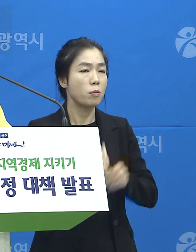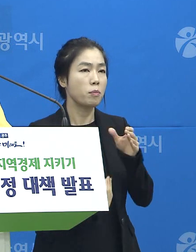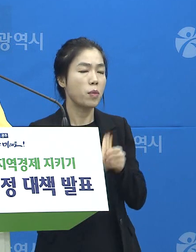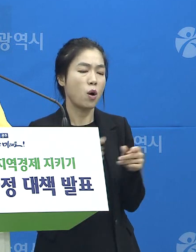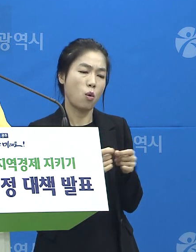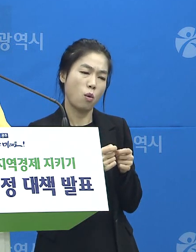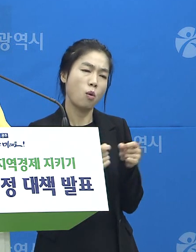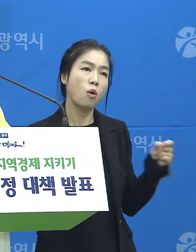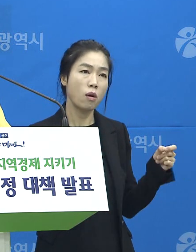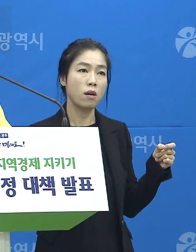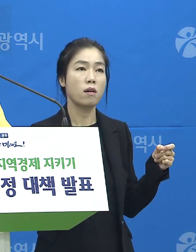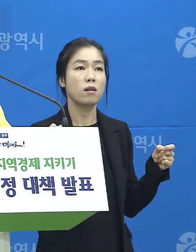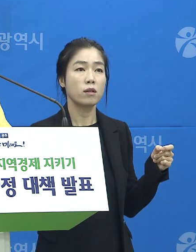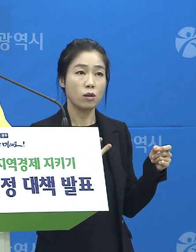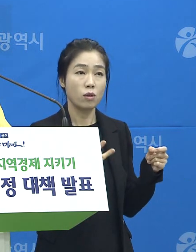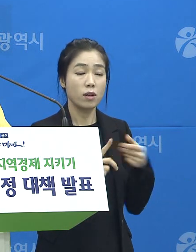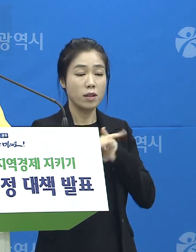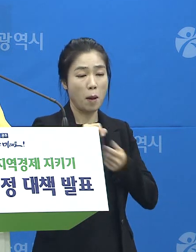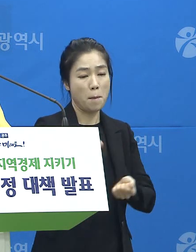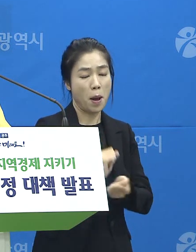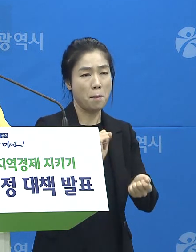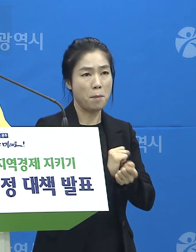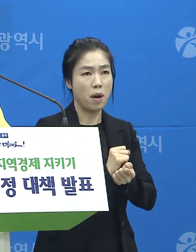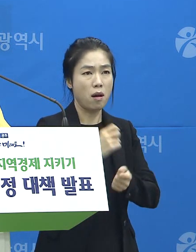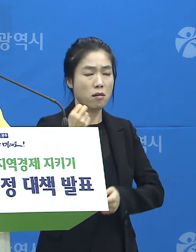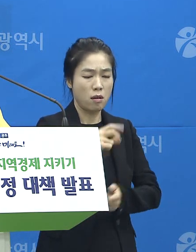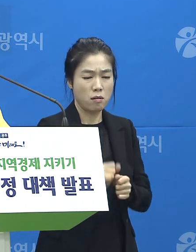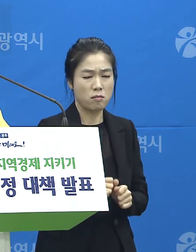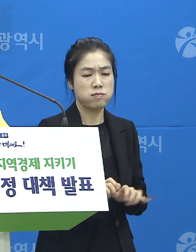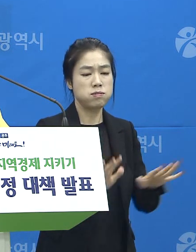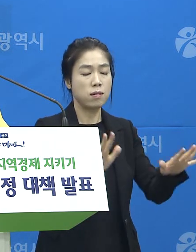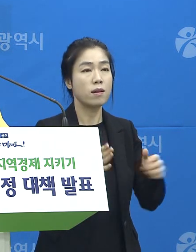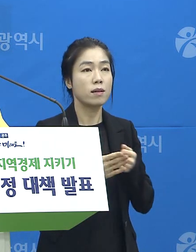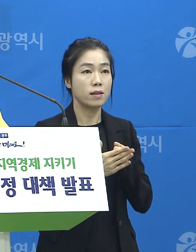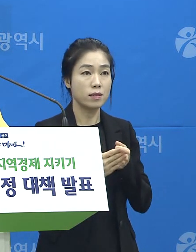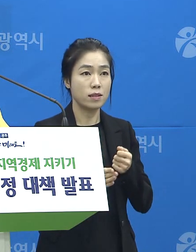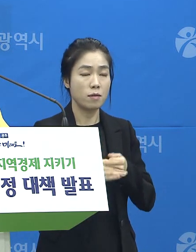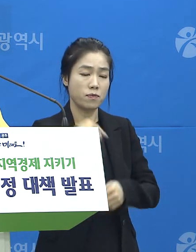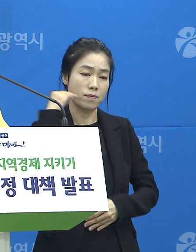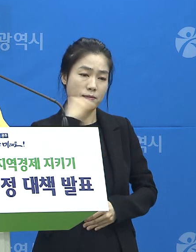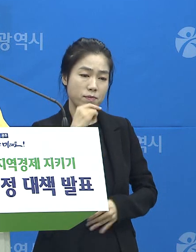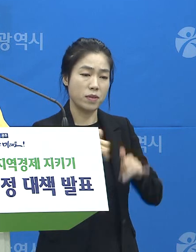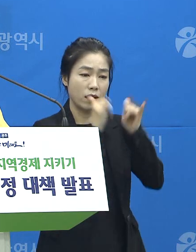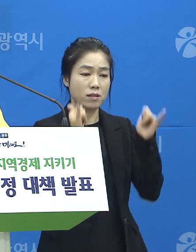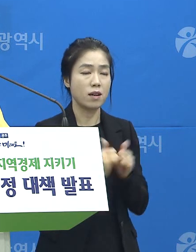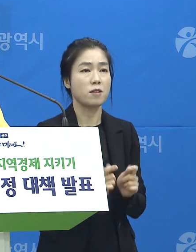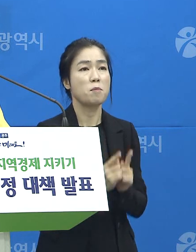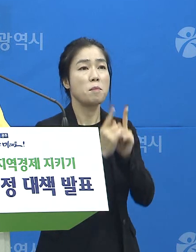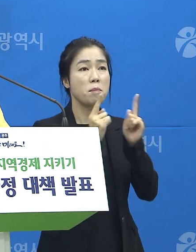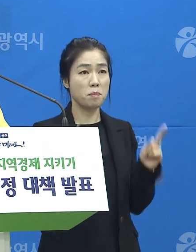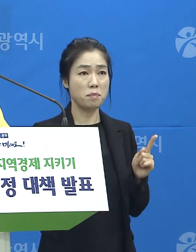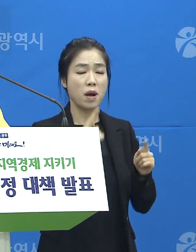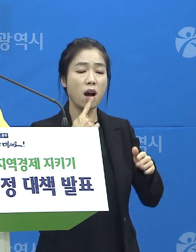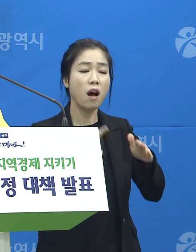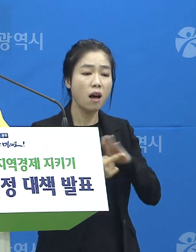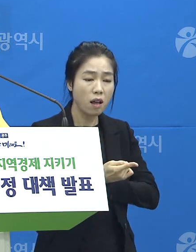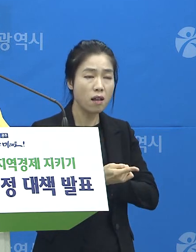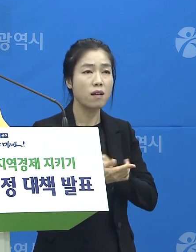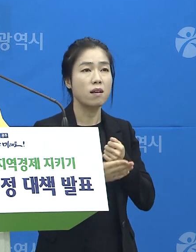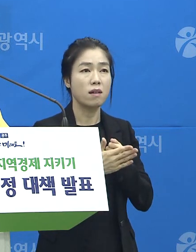사태가 장기화되고 지역감염 재확산 등으로 인해 강도 높은 사회적 거리두기가